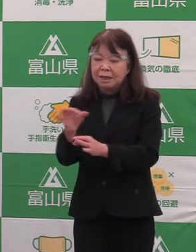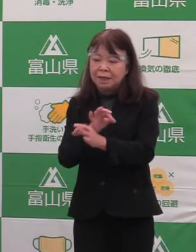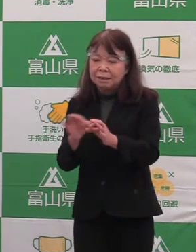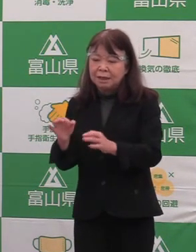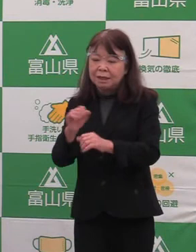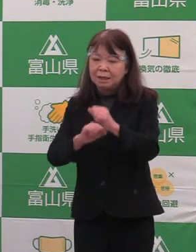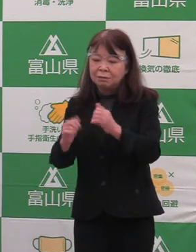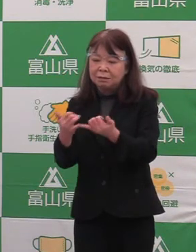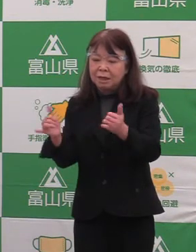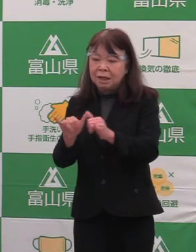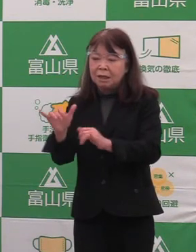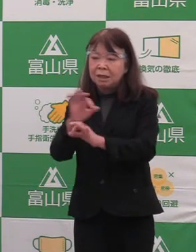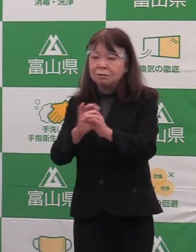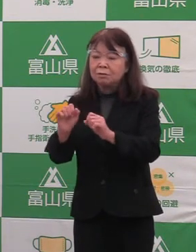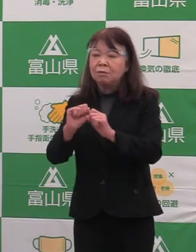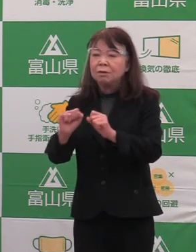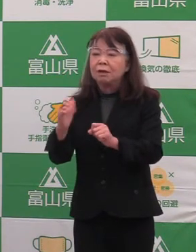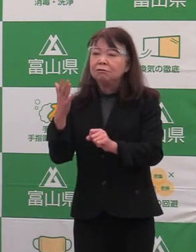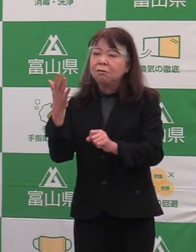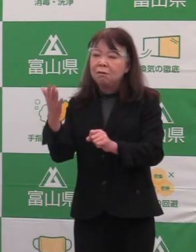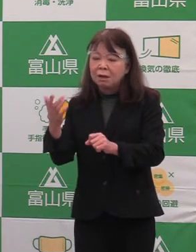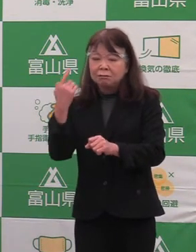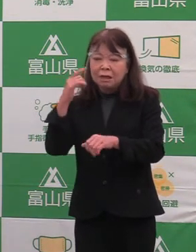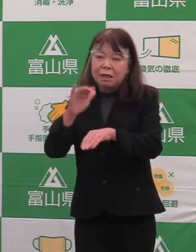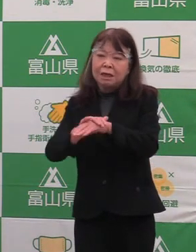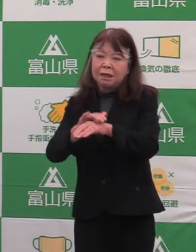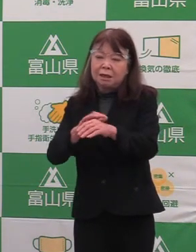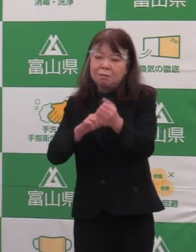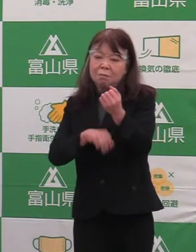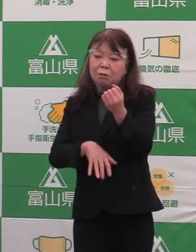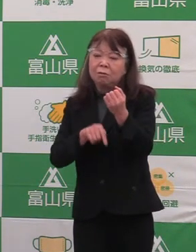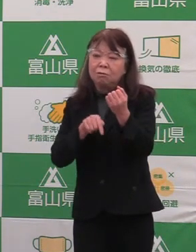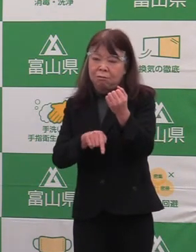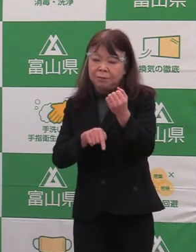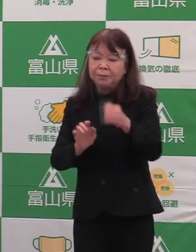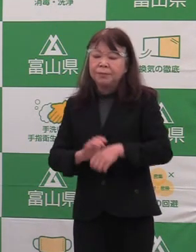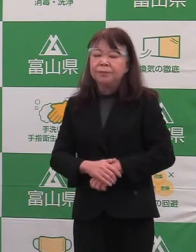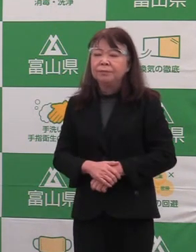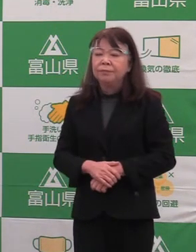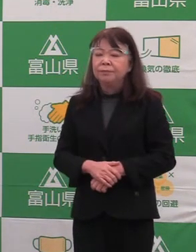活動を行っていくかというのが発想の基本だったんですね。ですから